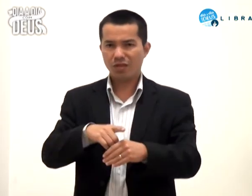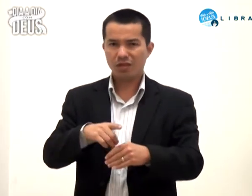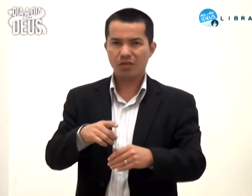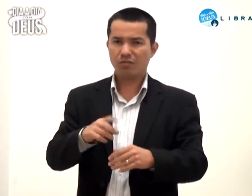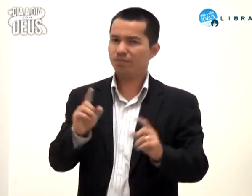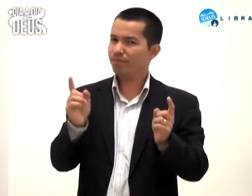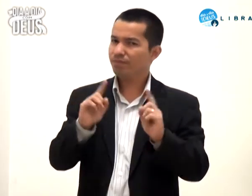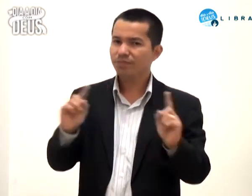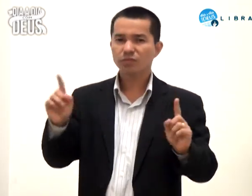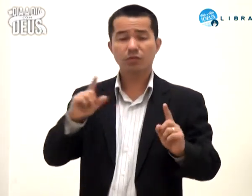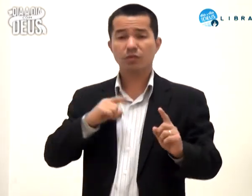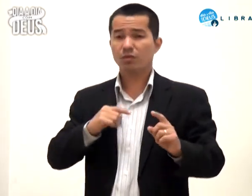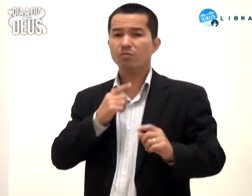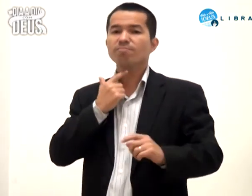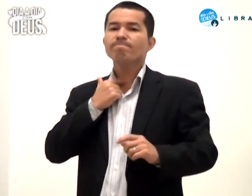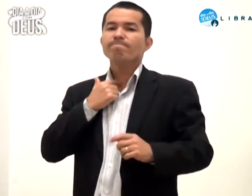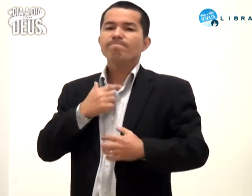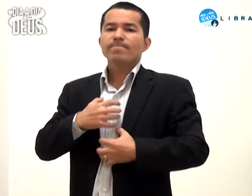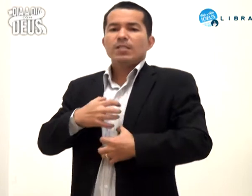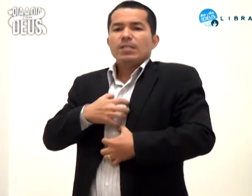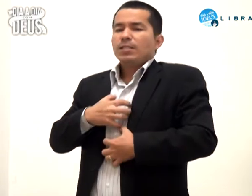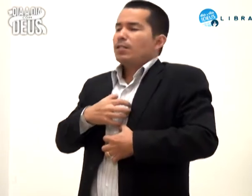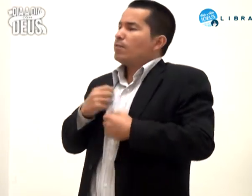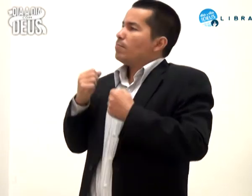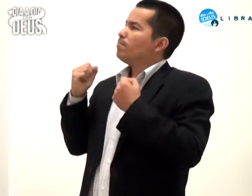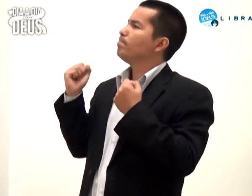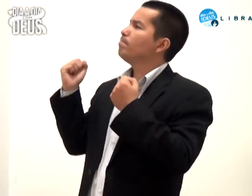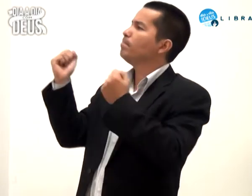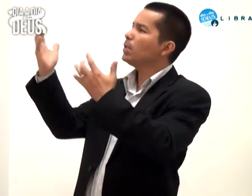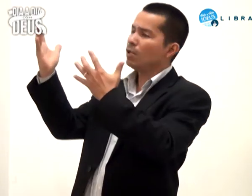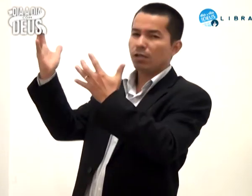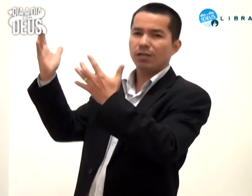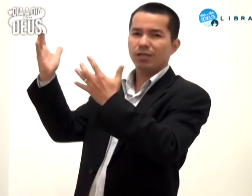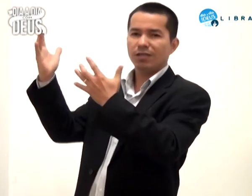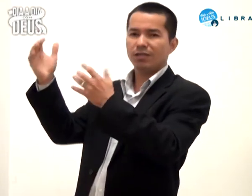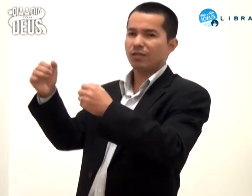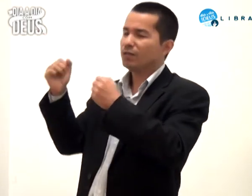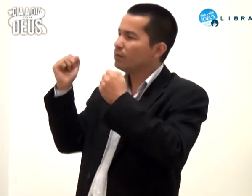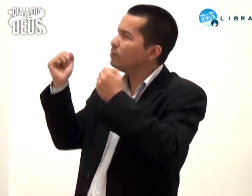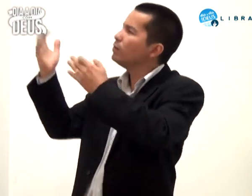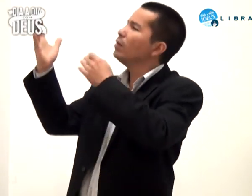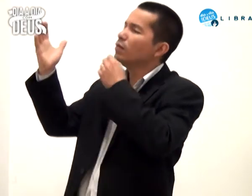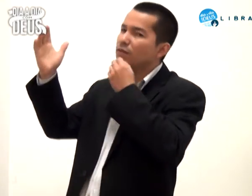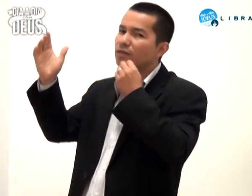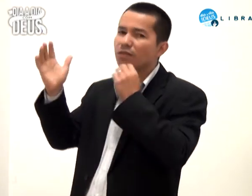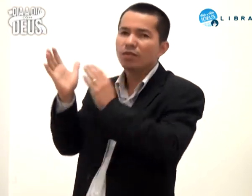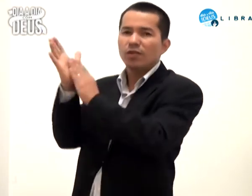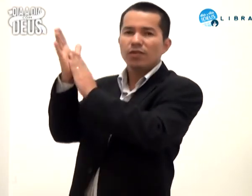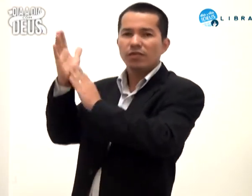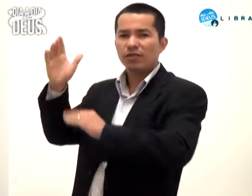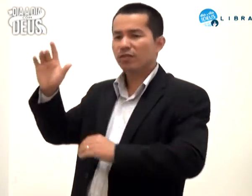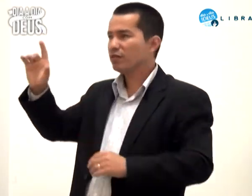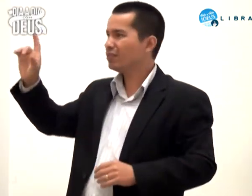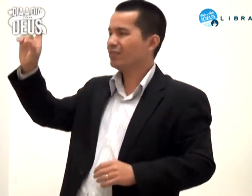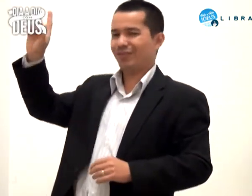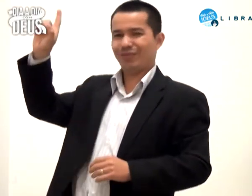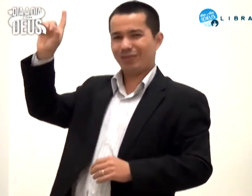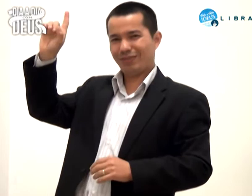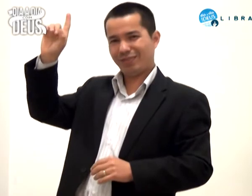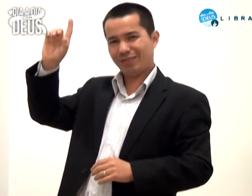não administra o dízimo, você simplesmente entrega. E entrega lá na casa do tesouro,